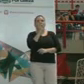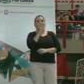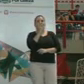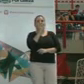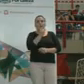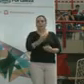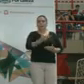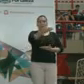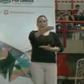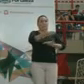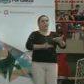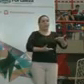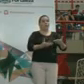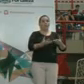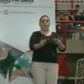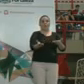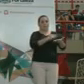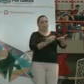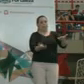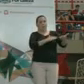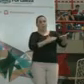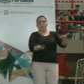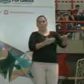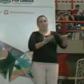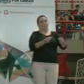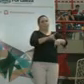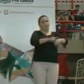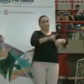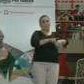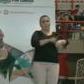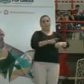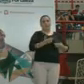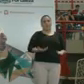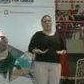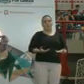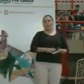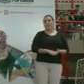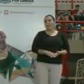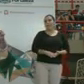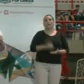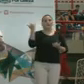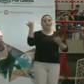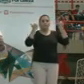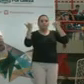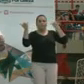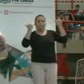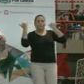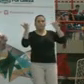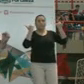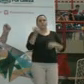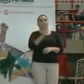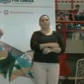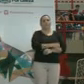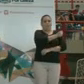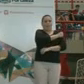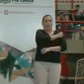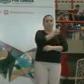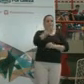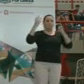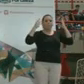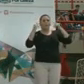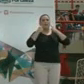muito longa, e aí você não tem tempo de fazer prova. Olha, eu escuto muito mais os